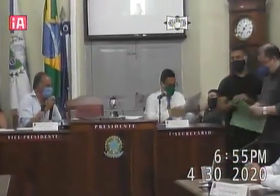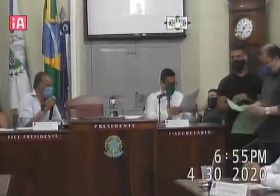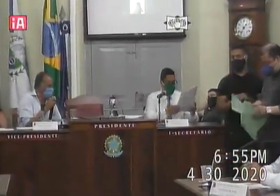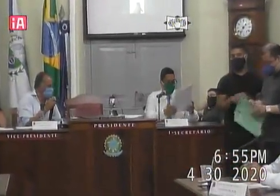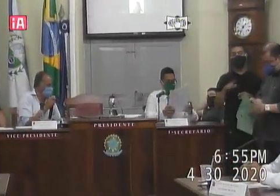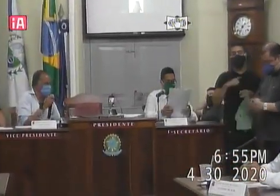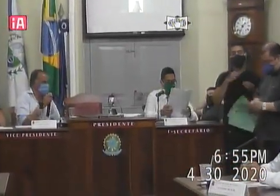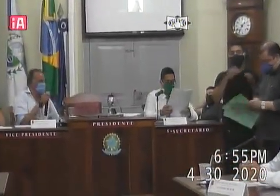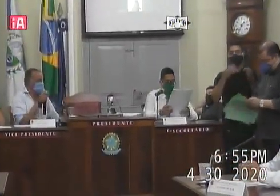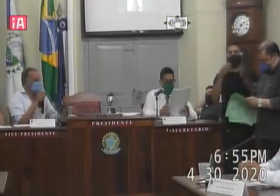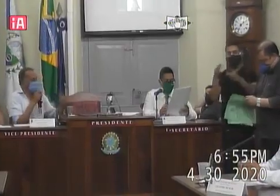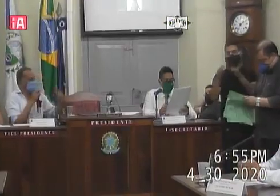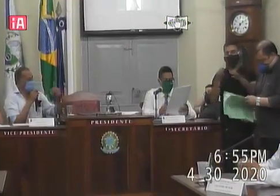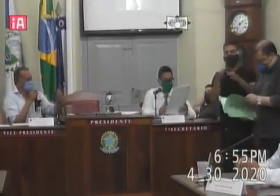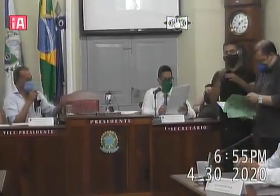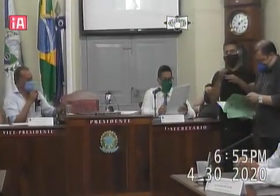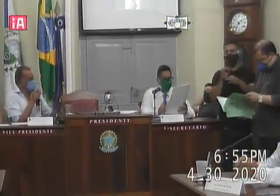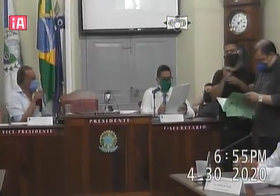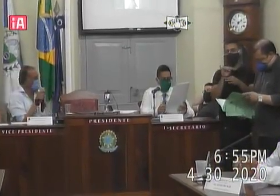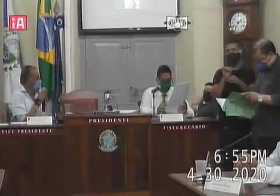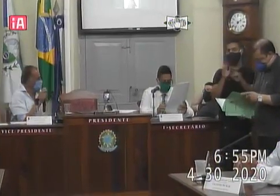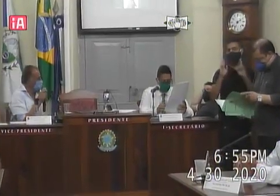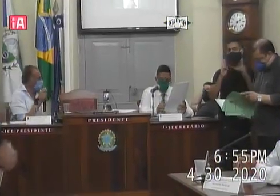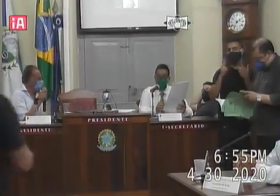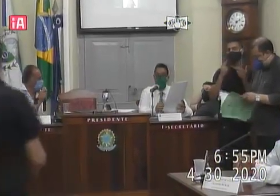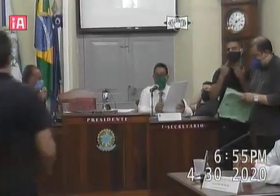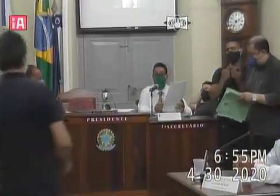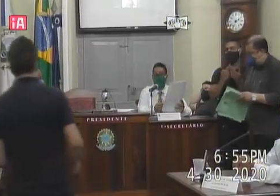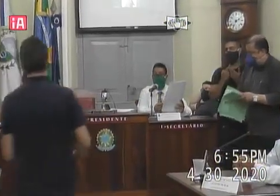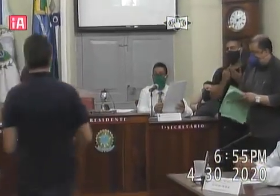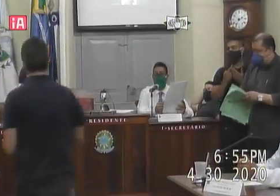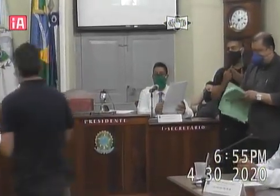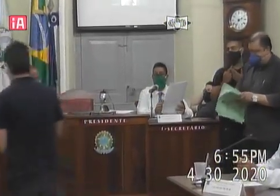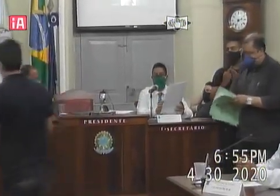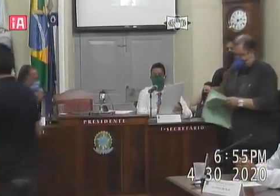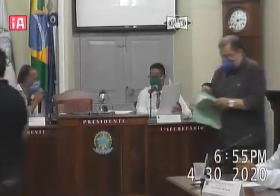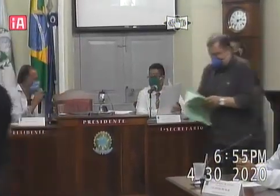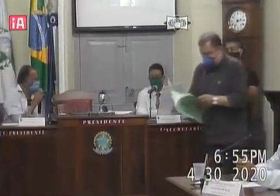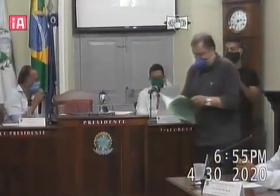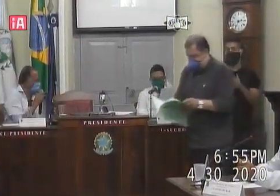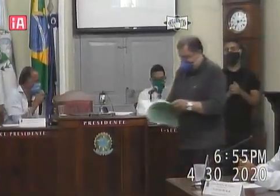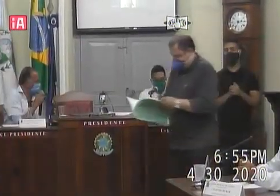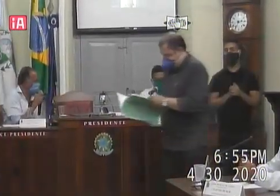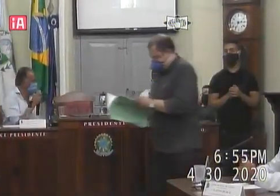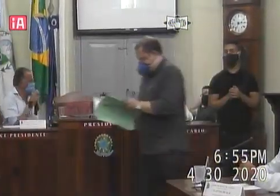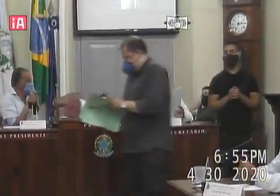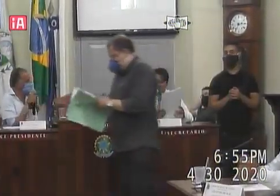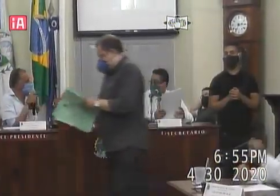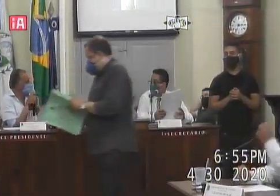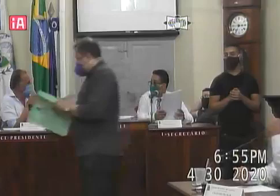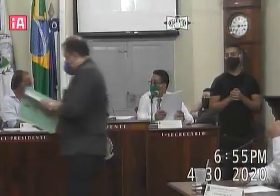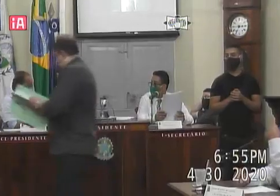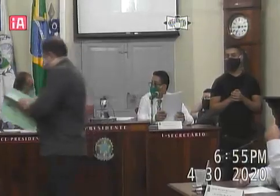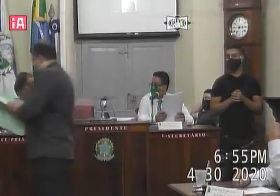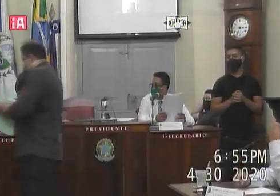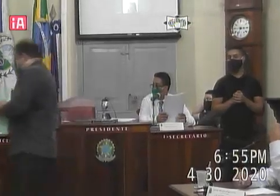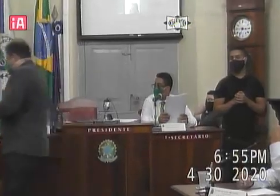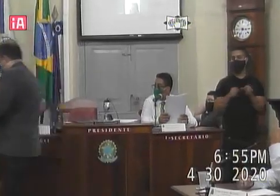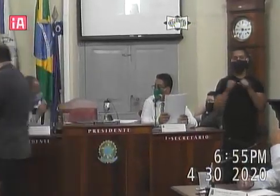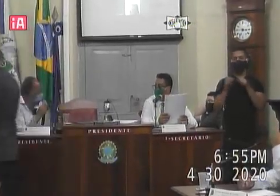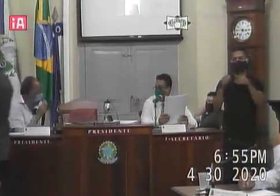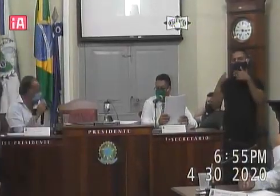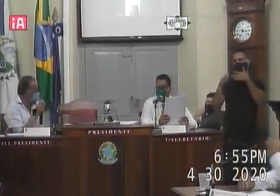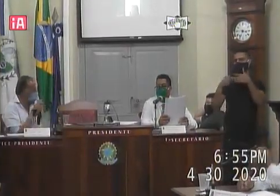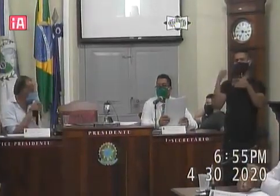os pareceres, e na sessão a gente passa um requerimento